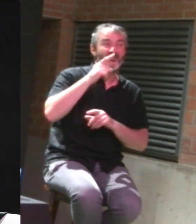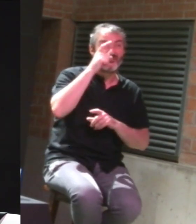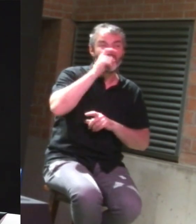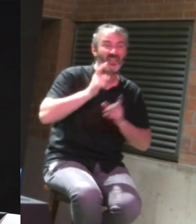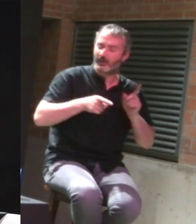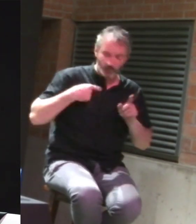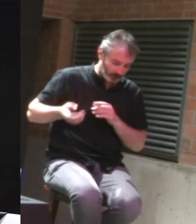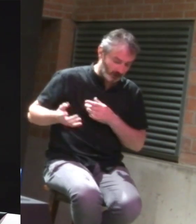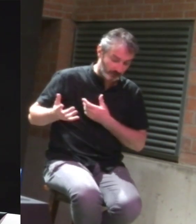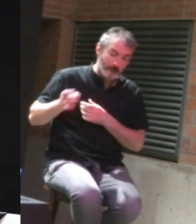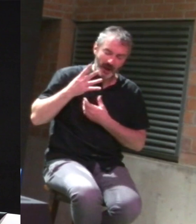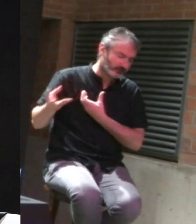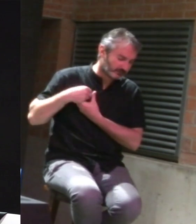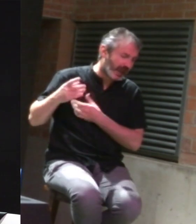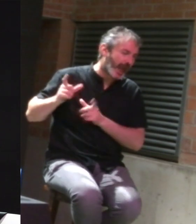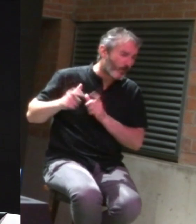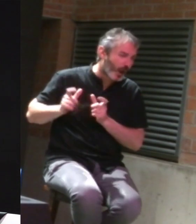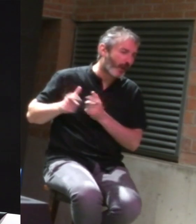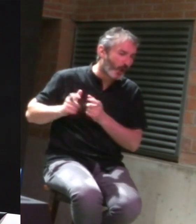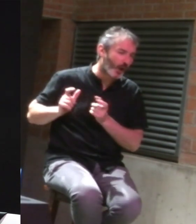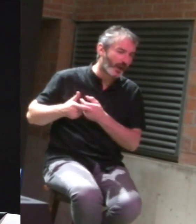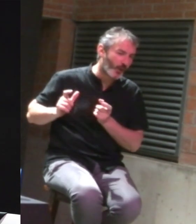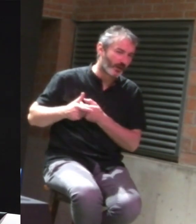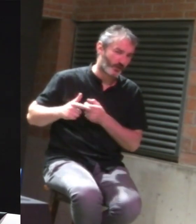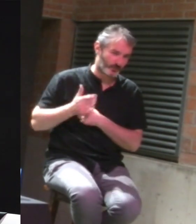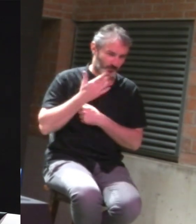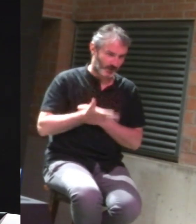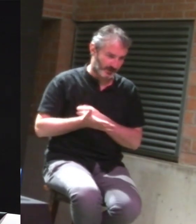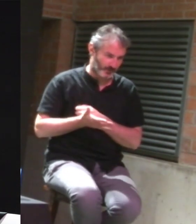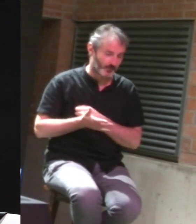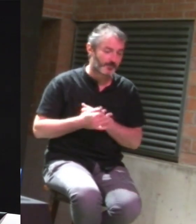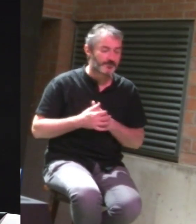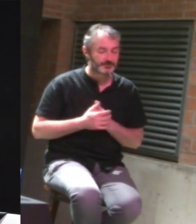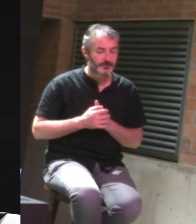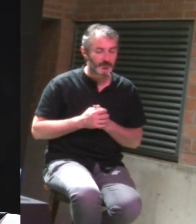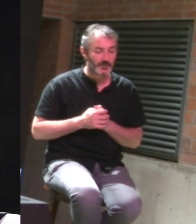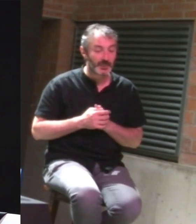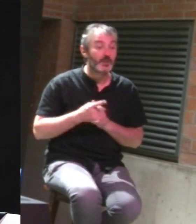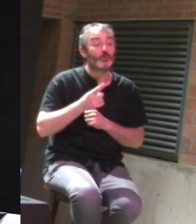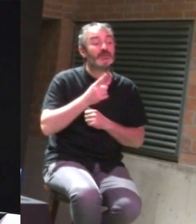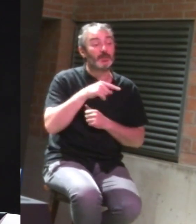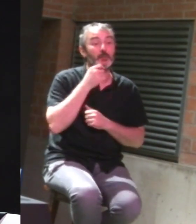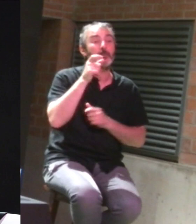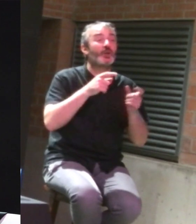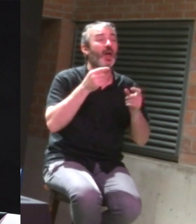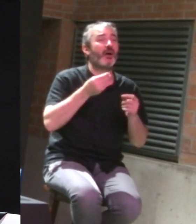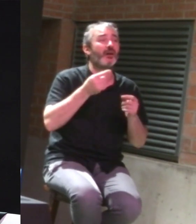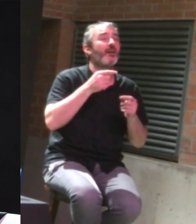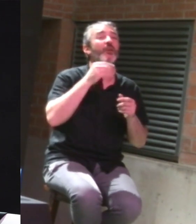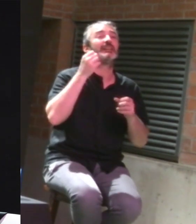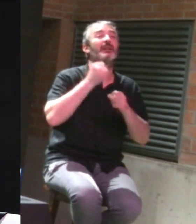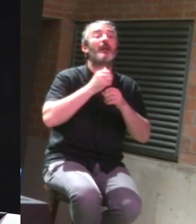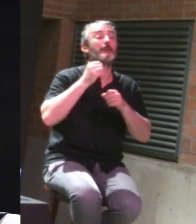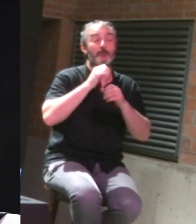bar dels radicals va ser el primer lloc on va arribar a donar feina el García Oliver quan va arribar a Barcelona buscant feina. Haig de